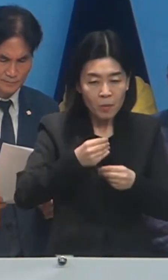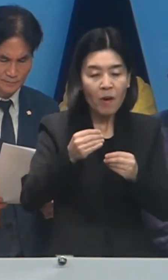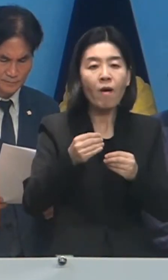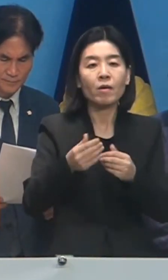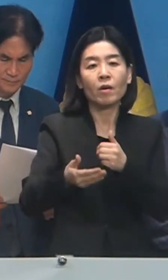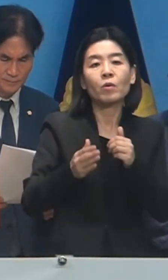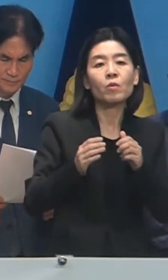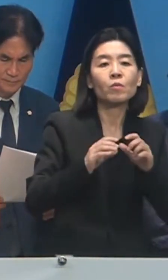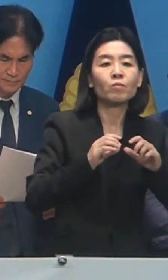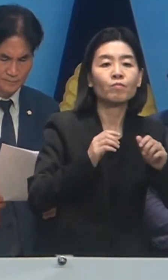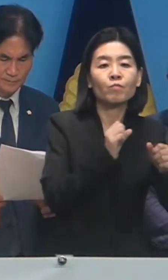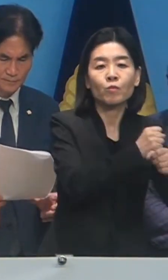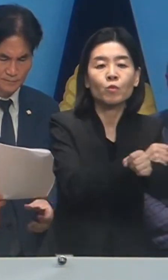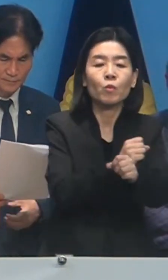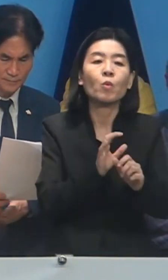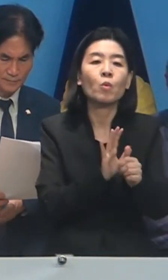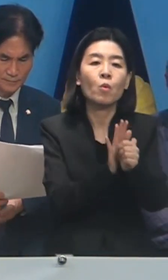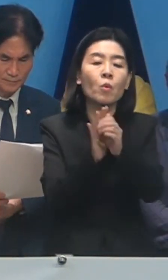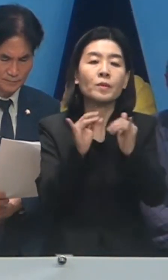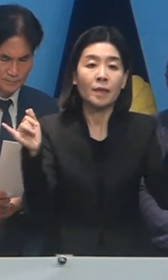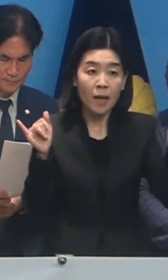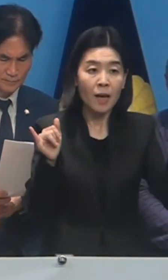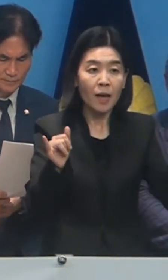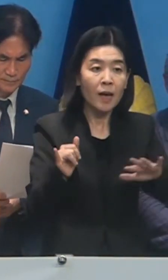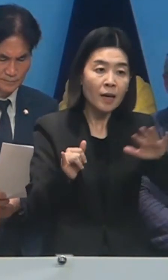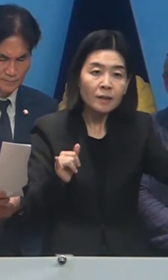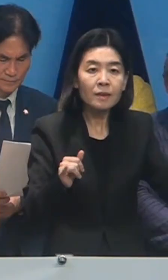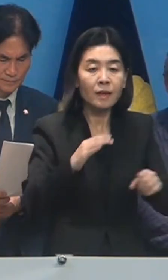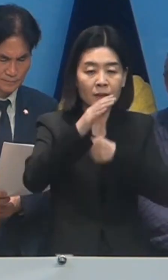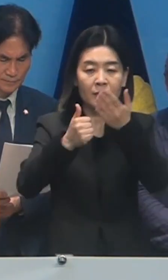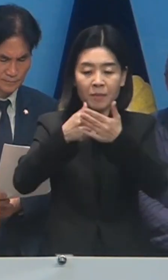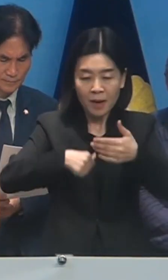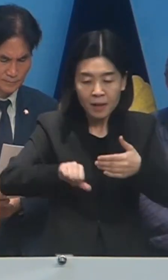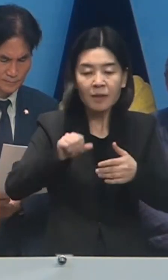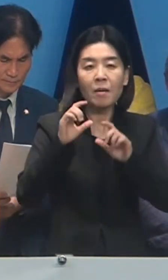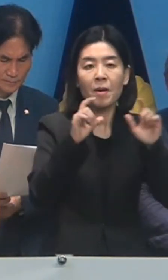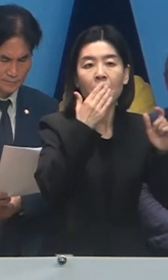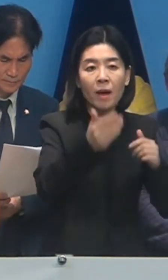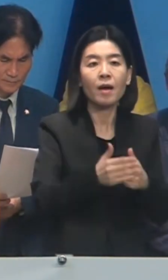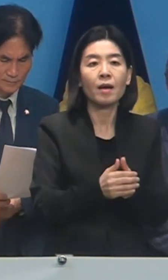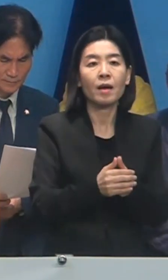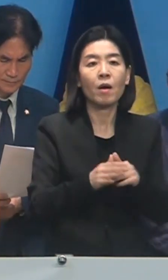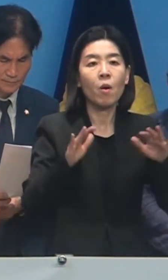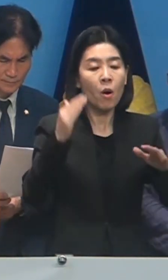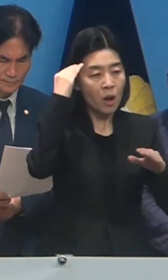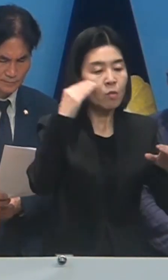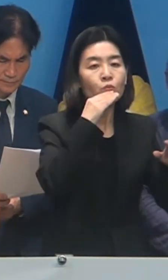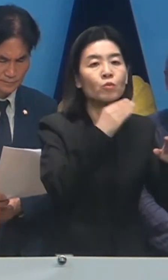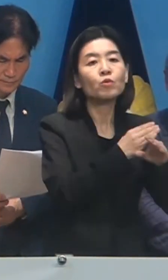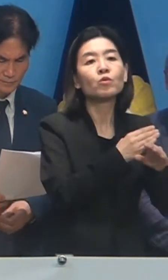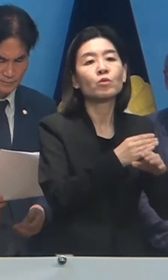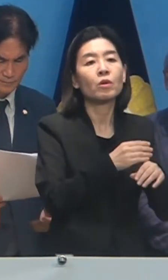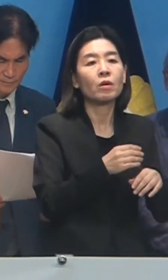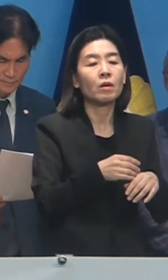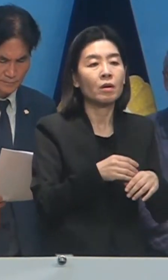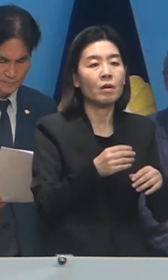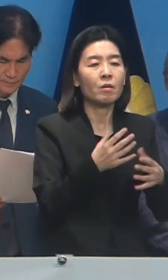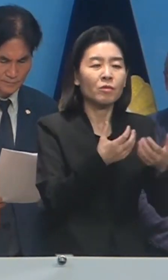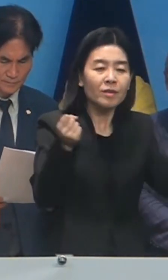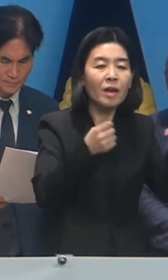하나님의 아들이라 일컬음을 받을 것이며 금년은 해방 80년이다. 분단 80년이 되는